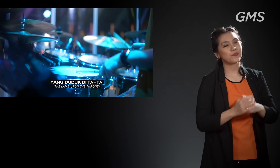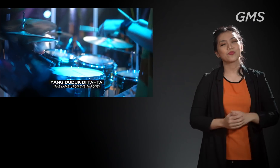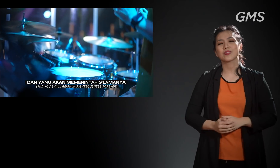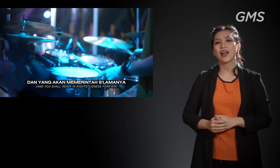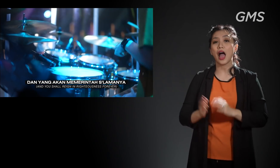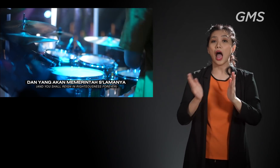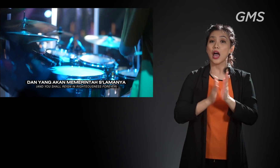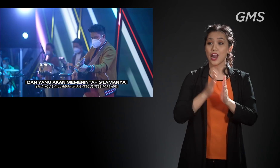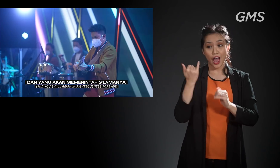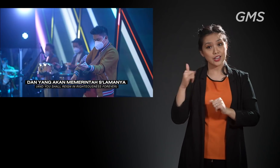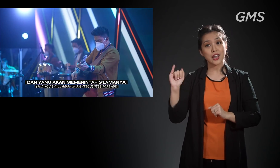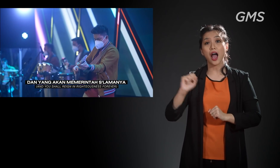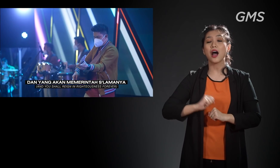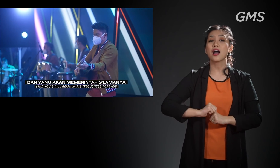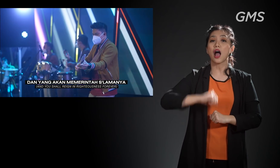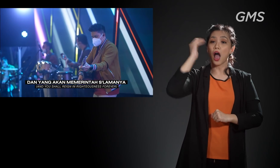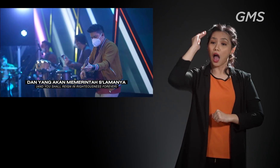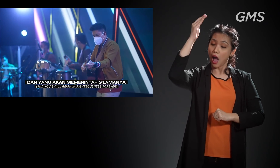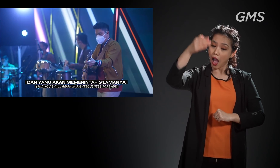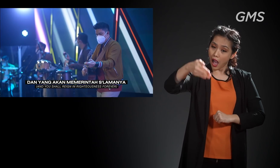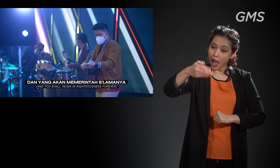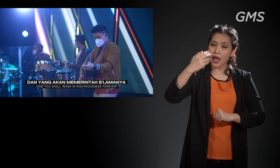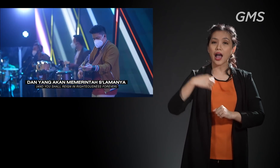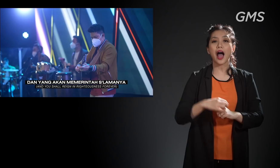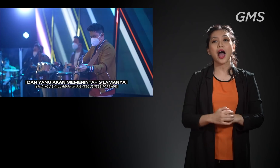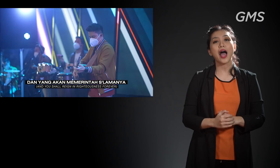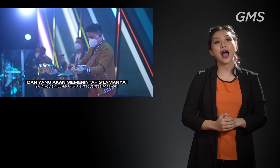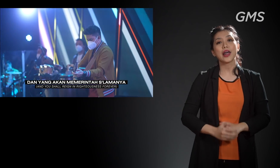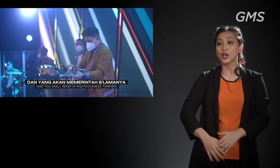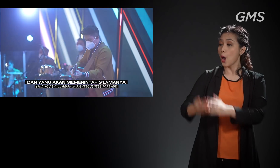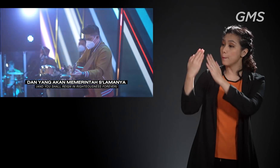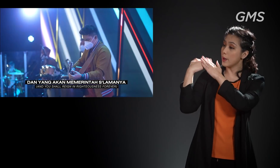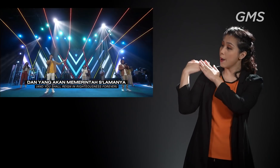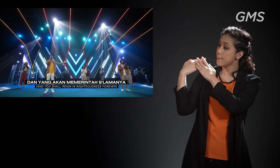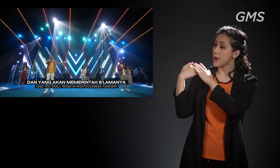tahta dan yang akan